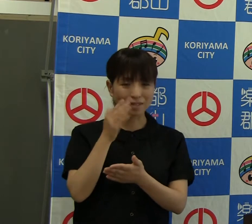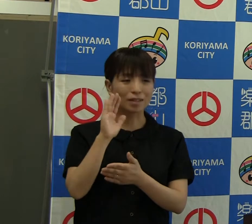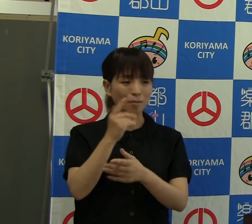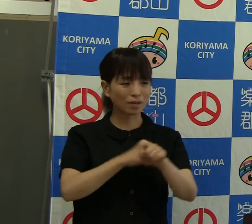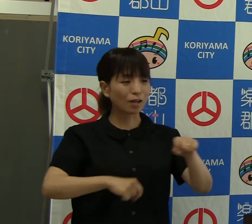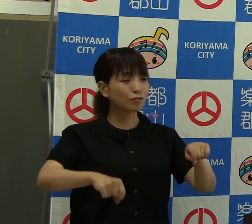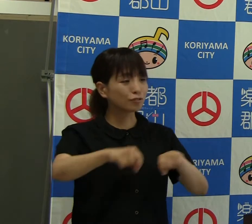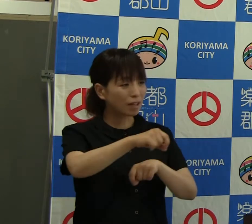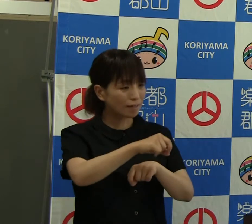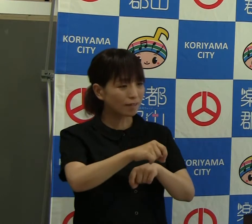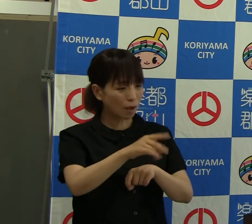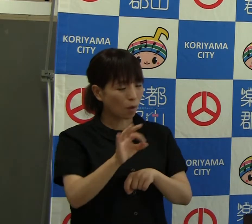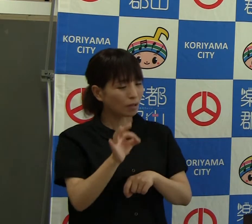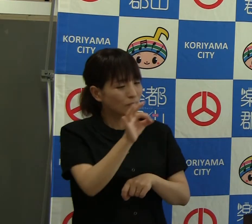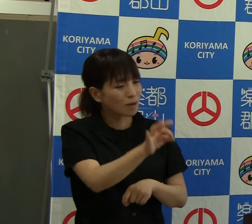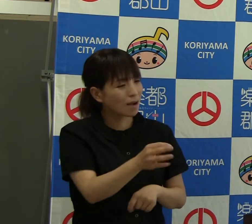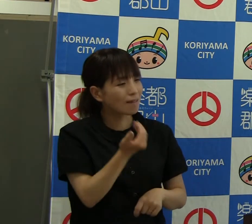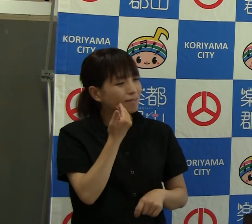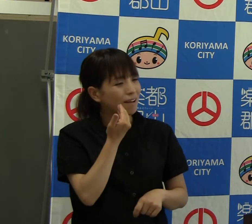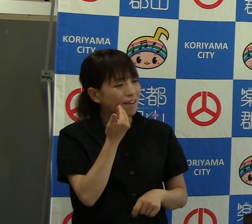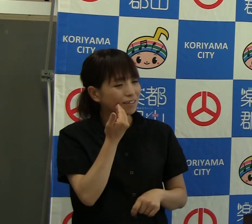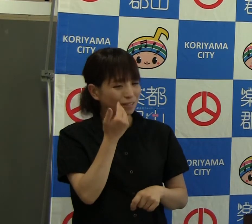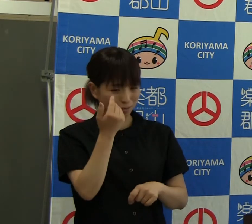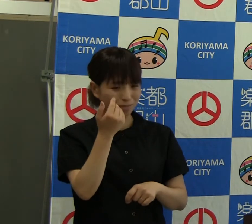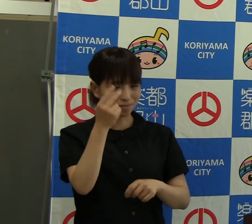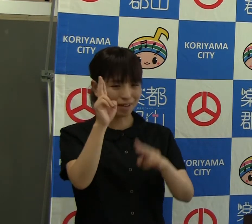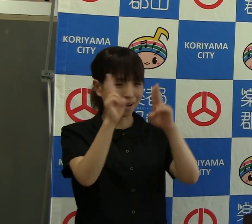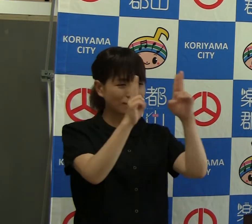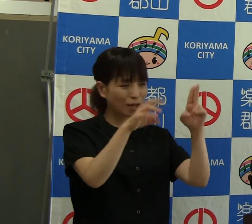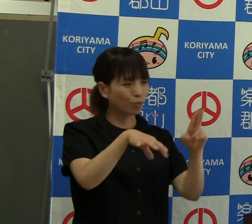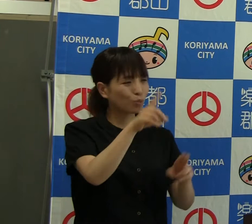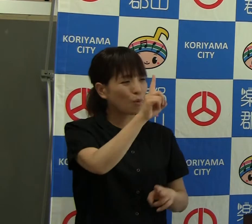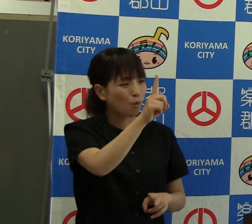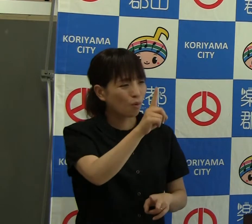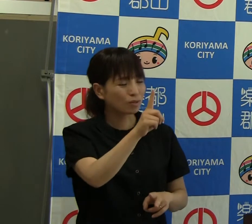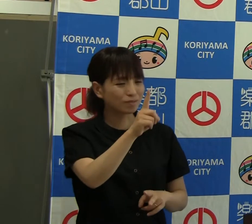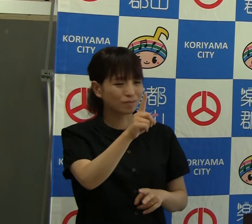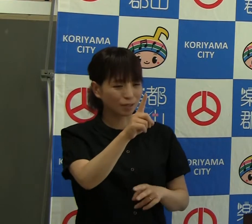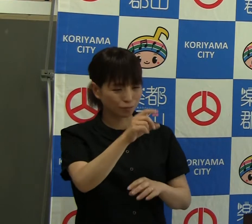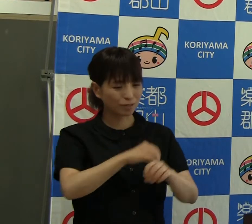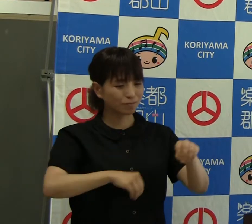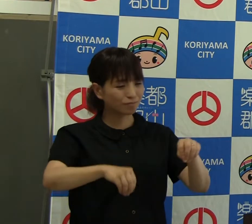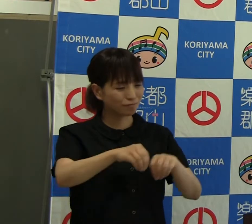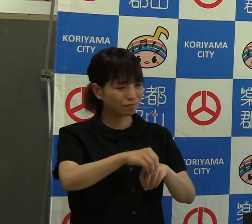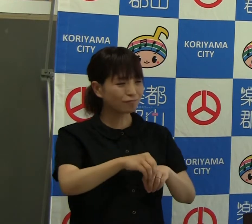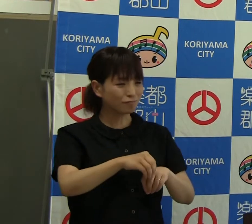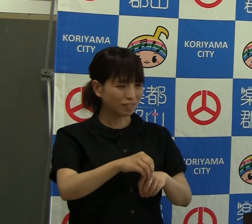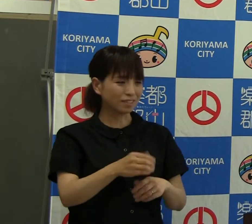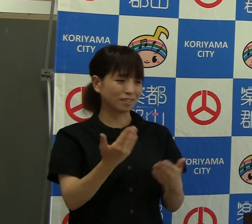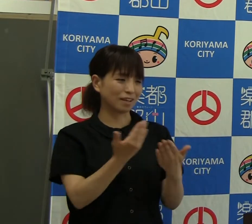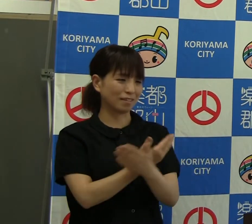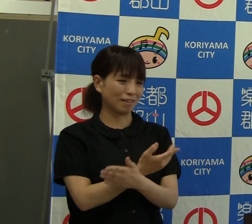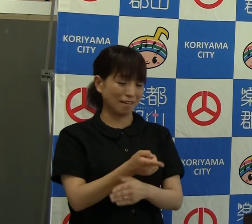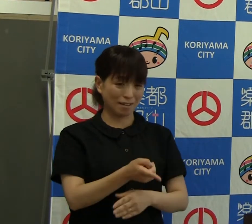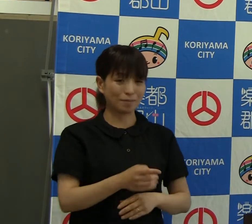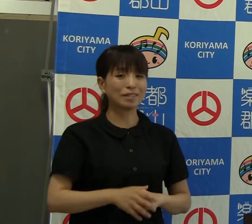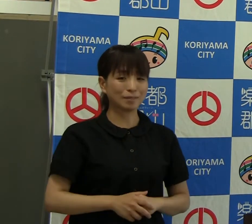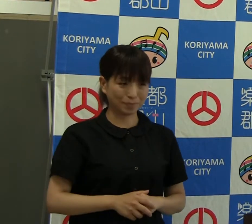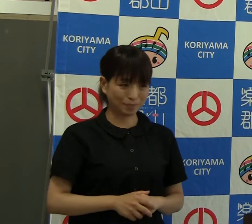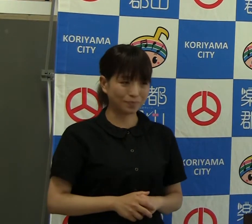出資する側が誰に出資しようかというような関係に、このクラウドファンディングというのは